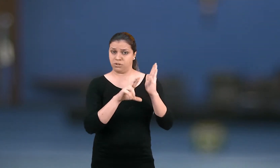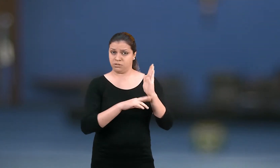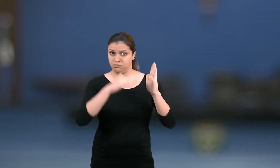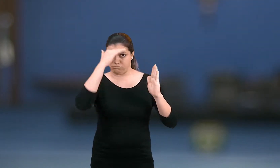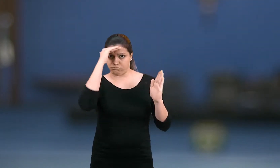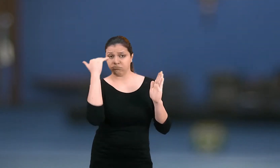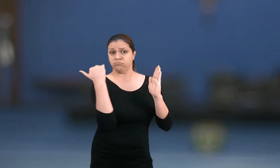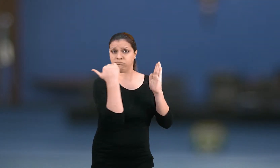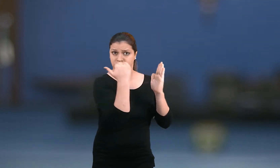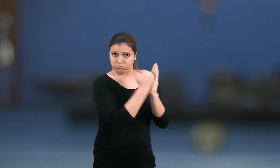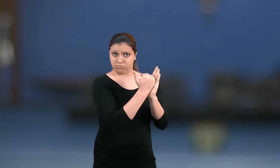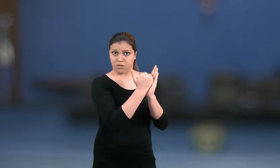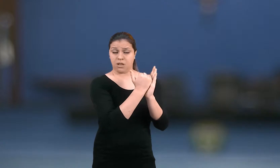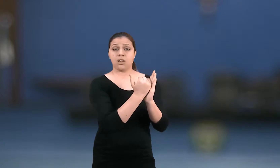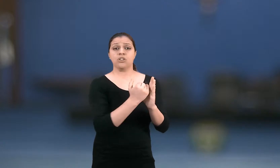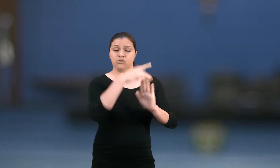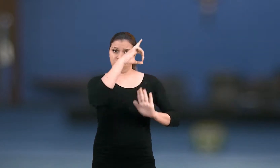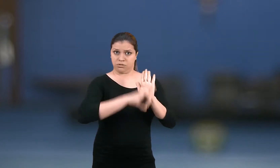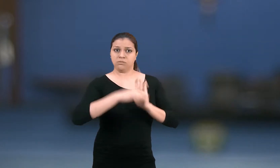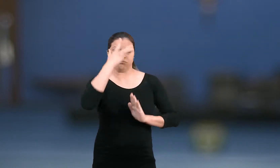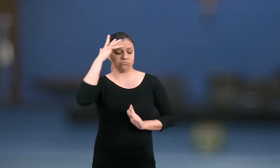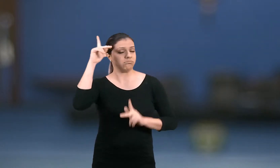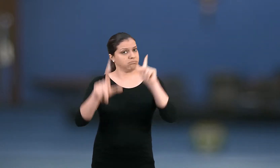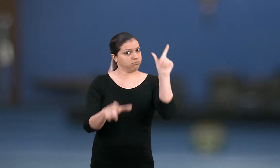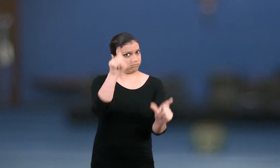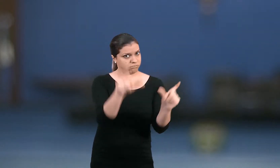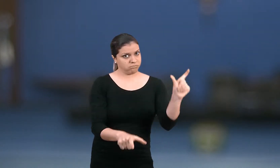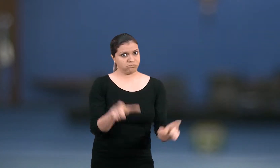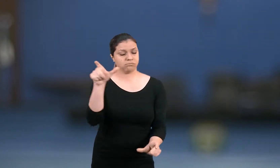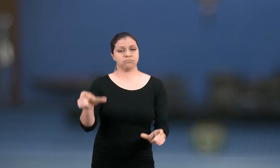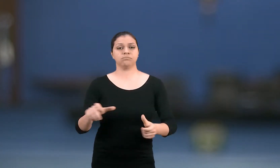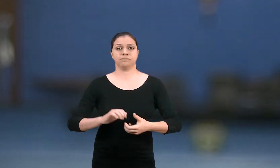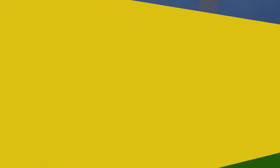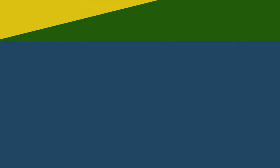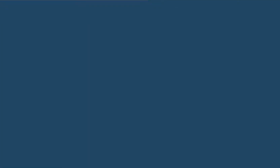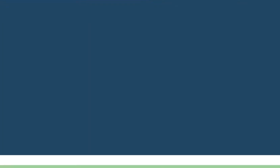é constitucional e respeita os direitos da população.